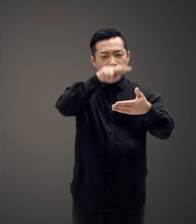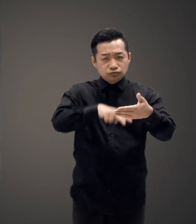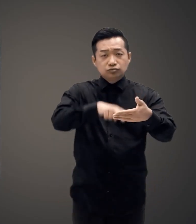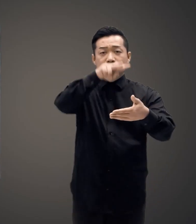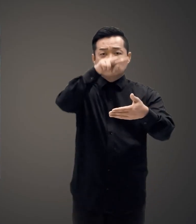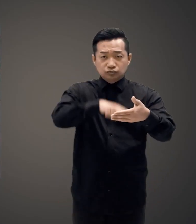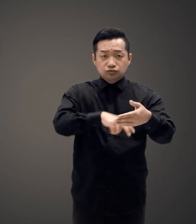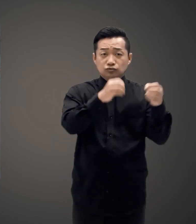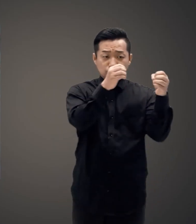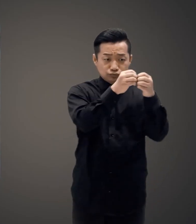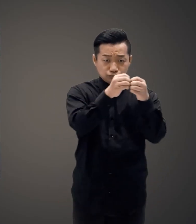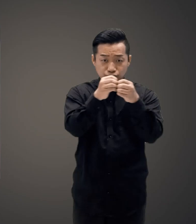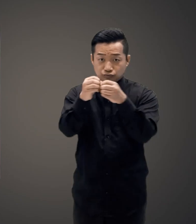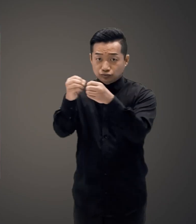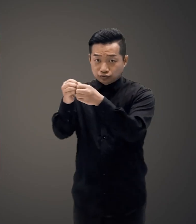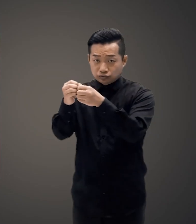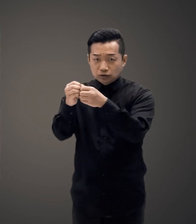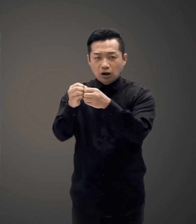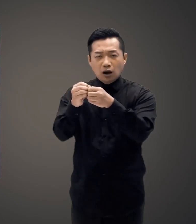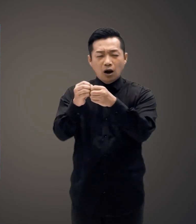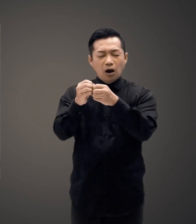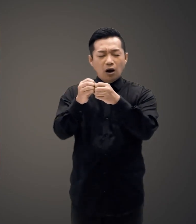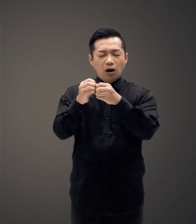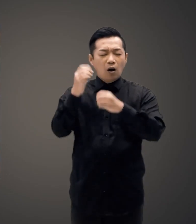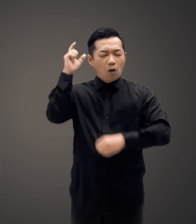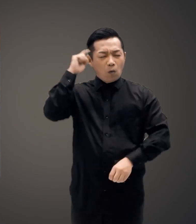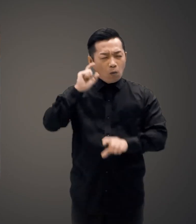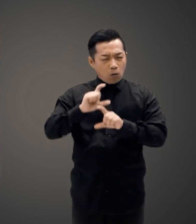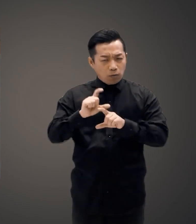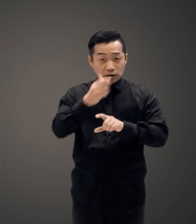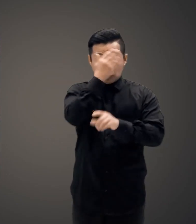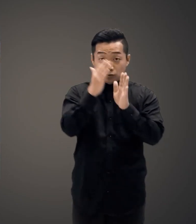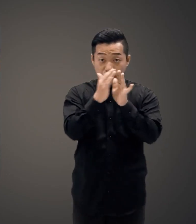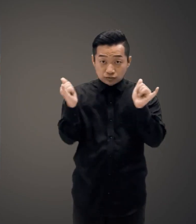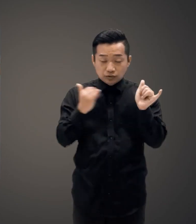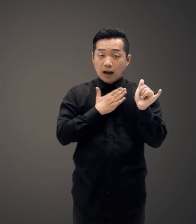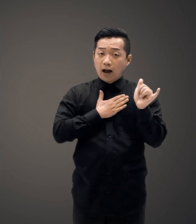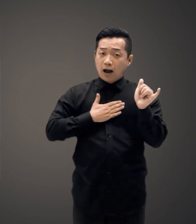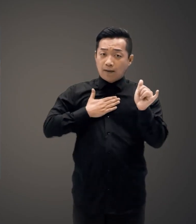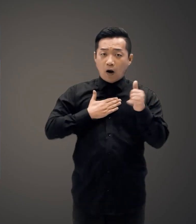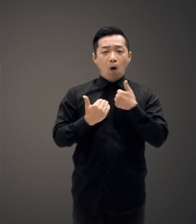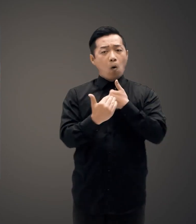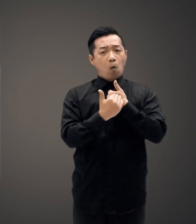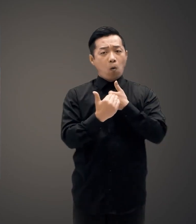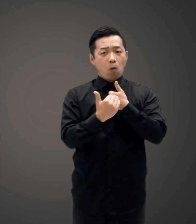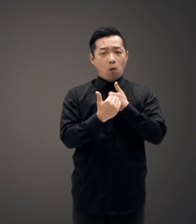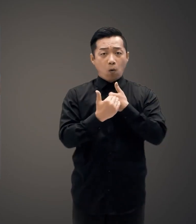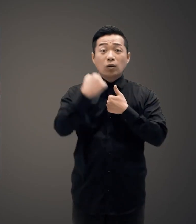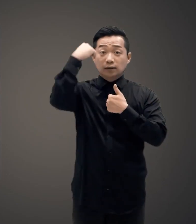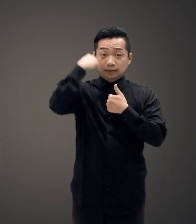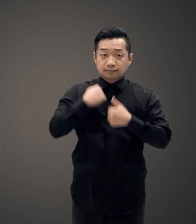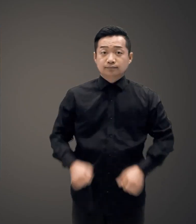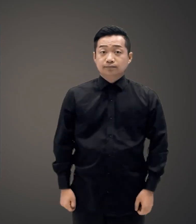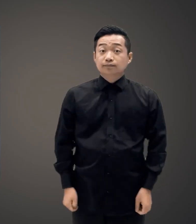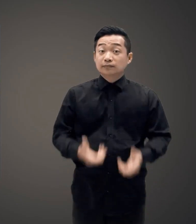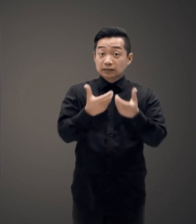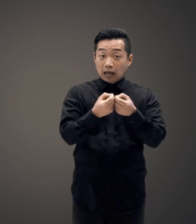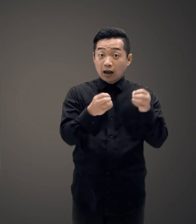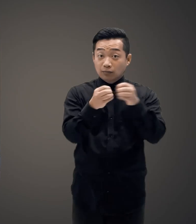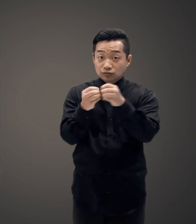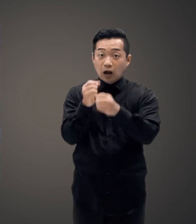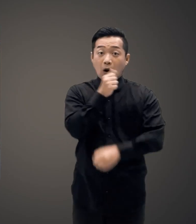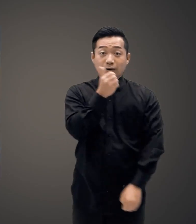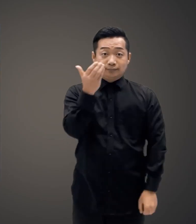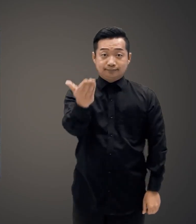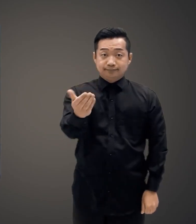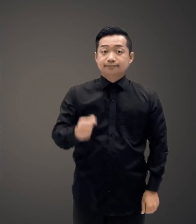책을 읽을수록 수많은 문장들이 흔들리는 청춘들의 감정선을 톡톡 건드리는 것 같은데요.